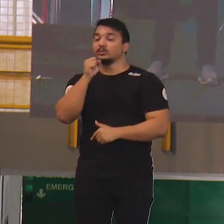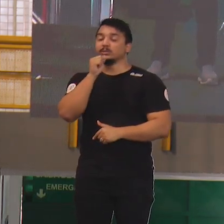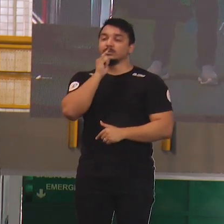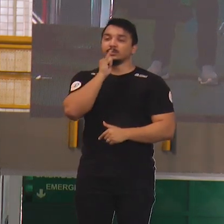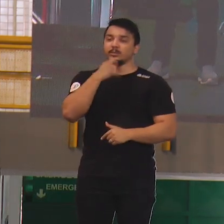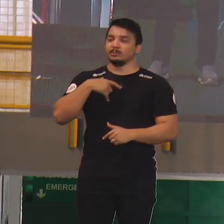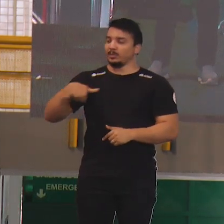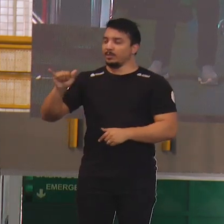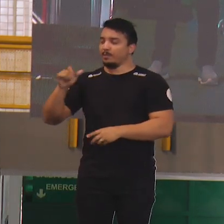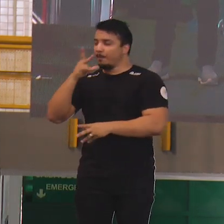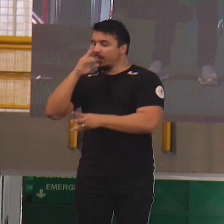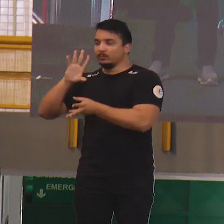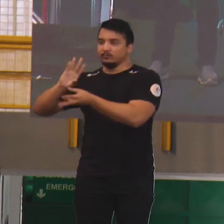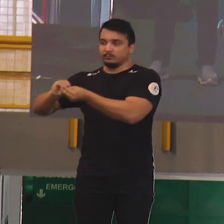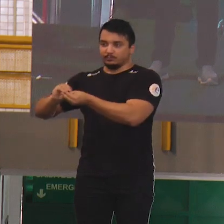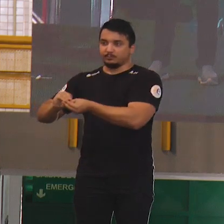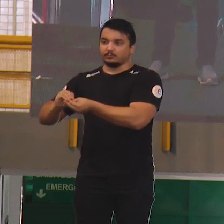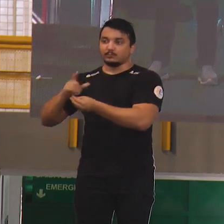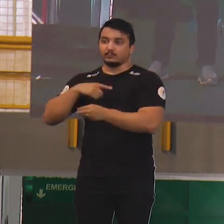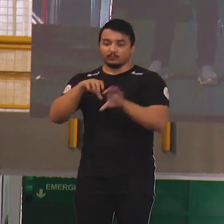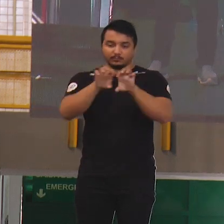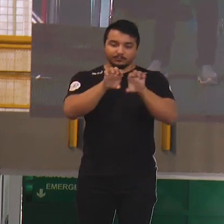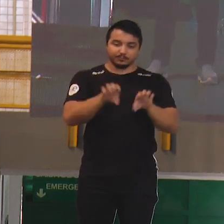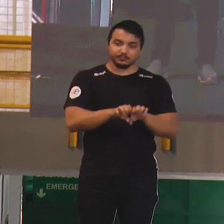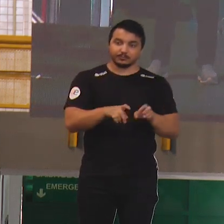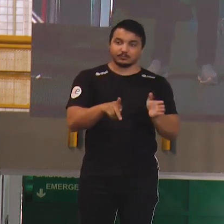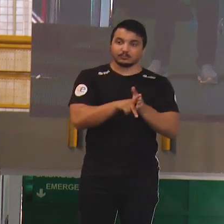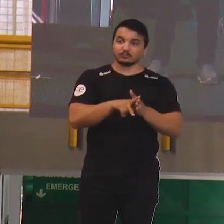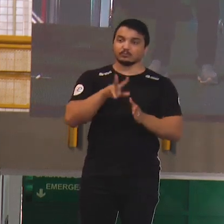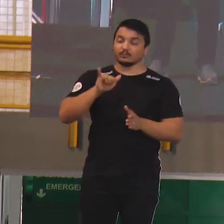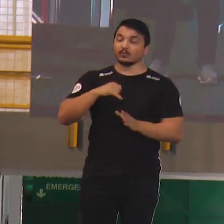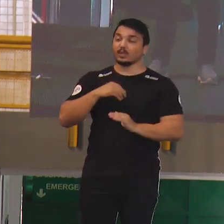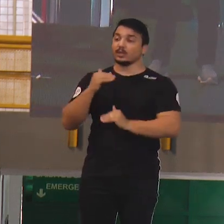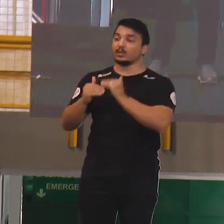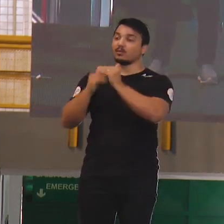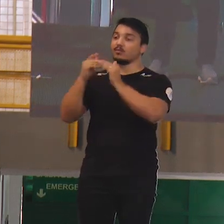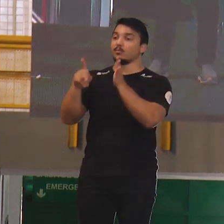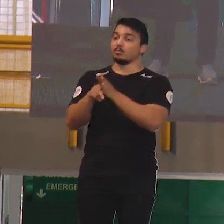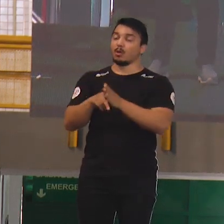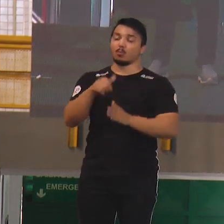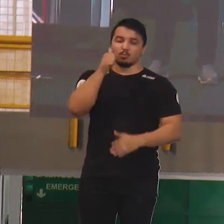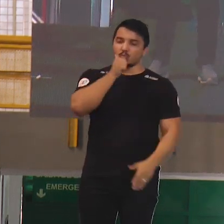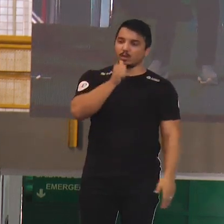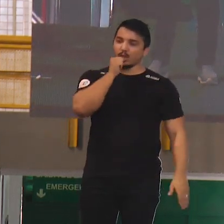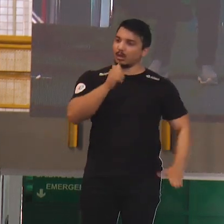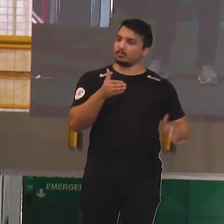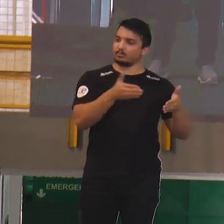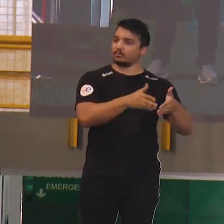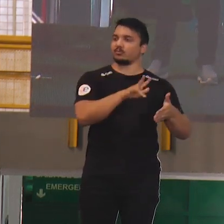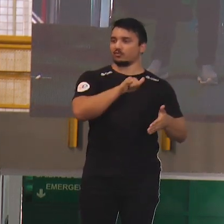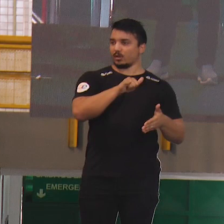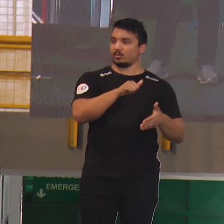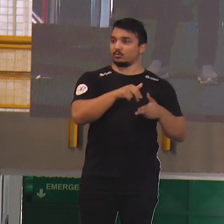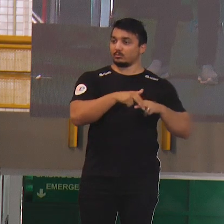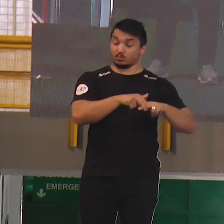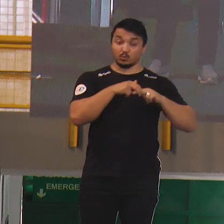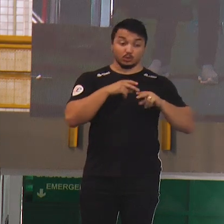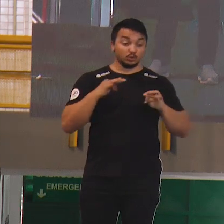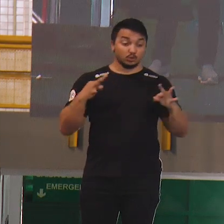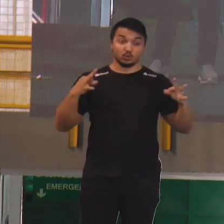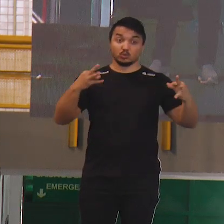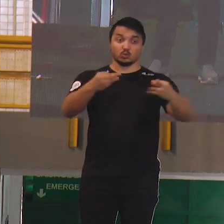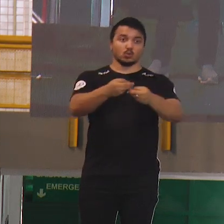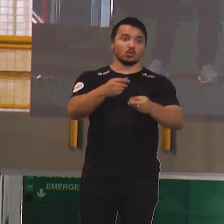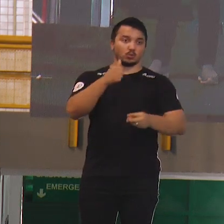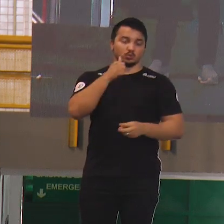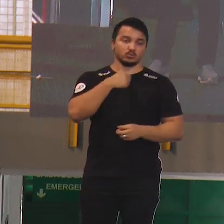motivo estiver desativado, a estrutura ela vai desenvolver-se para o sexo feminino. Então todos nós, até